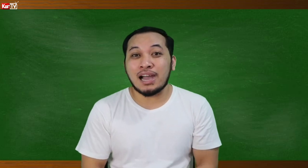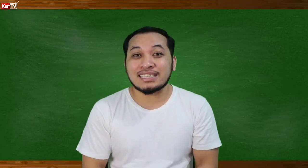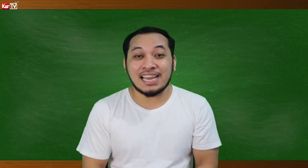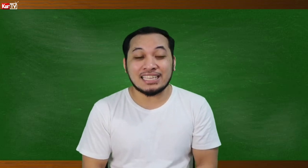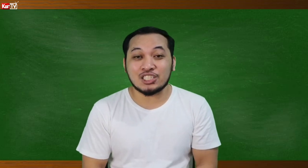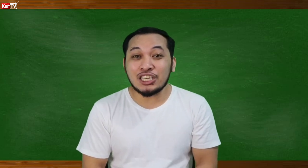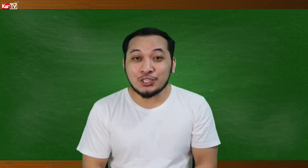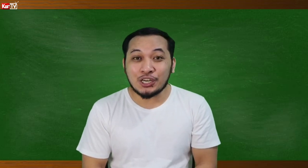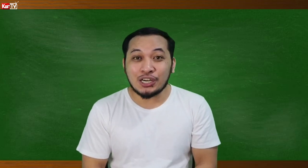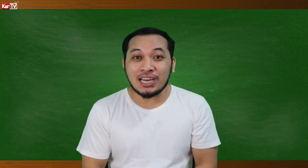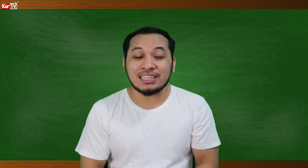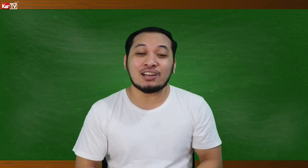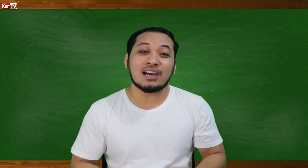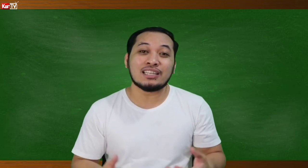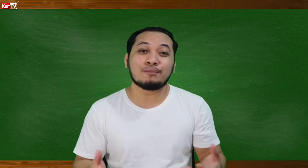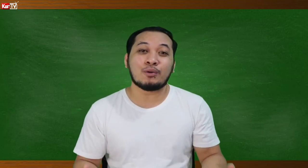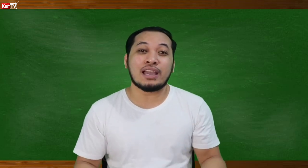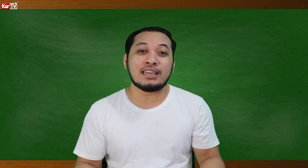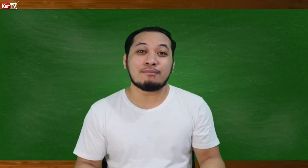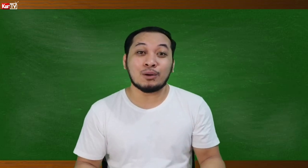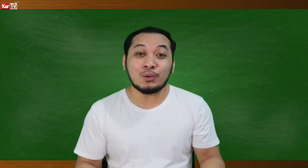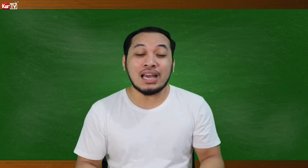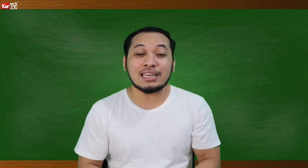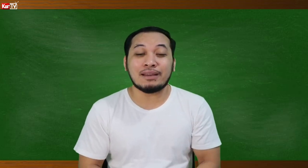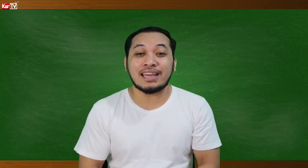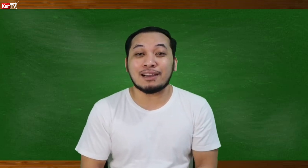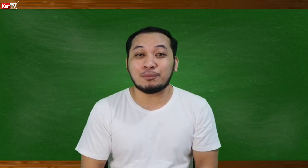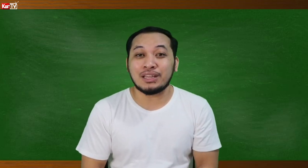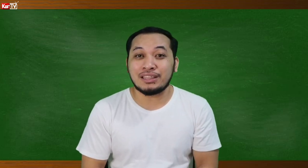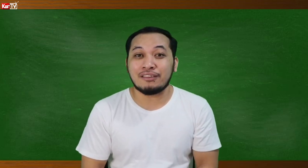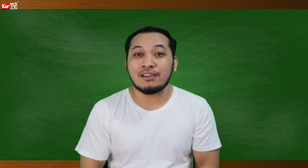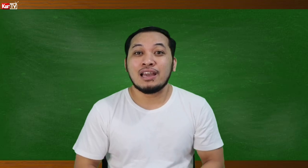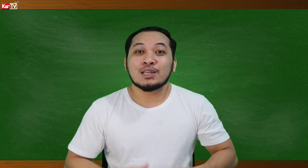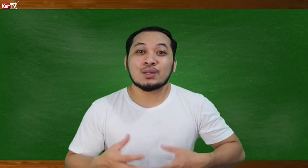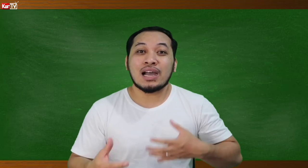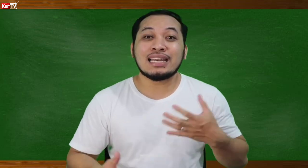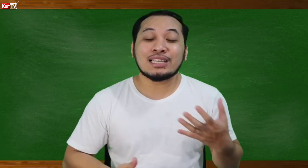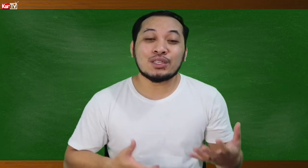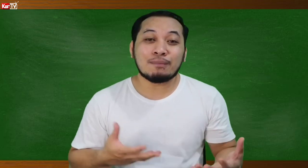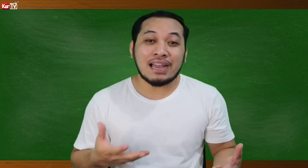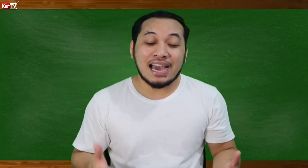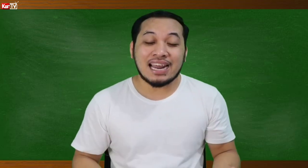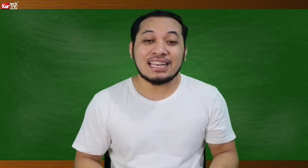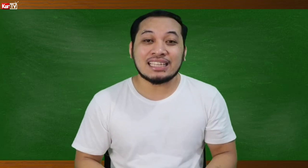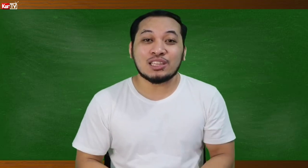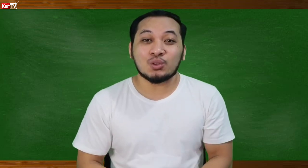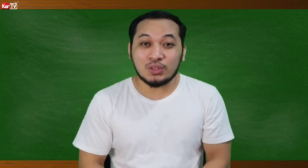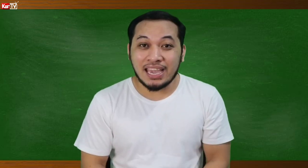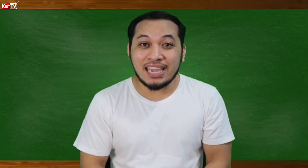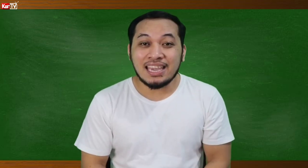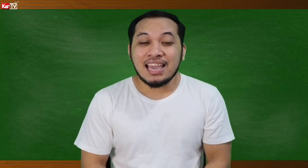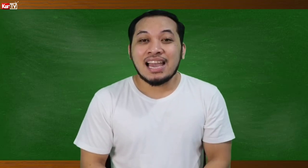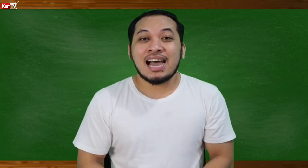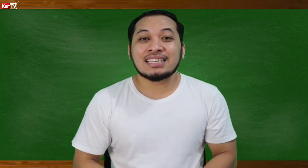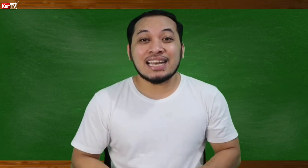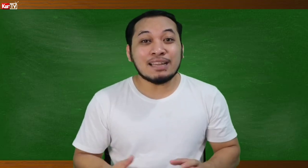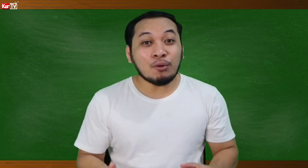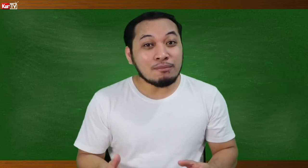science teacher at ikaw nga din po ay magulang na may anak po na Deaf so ang lesson na pag-aaralan natin today sana po ay